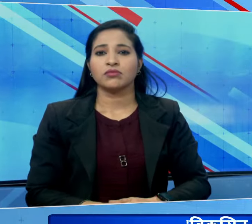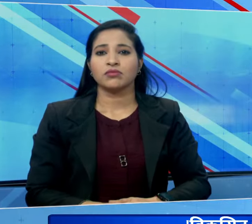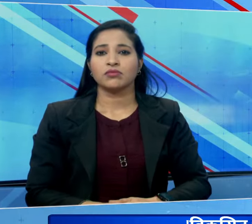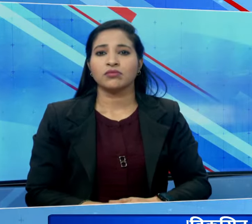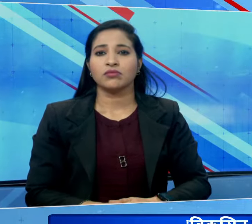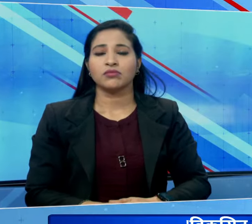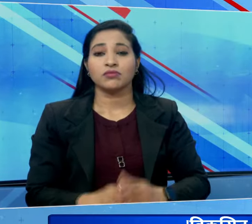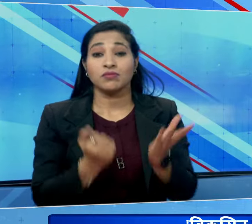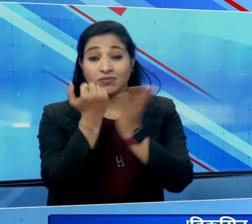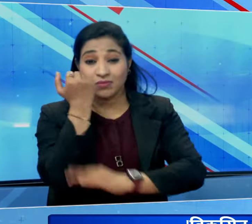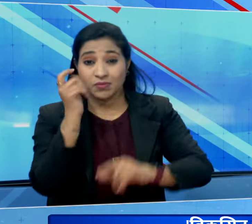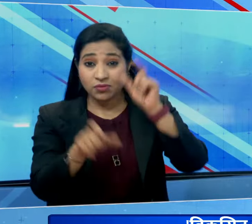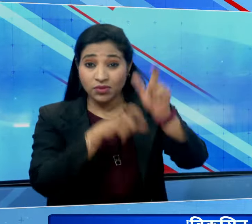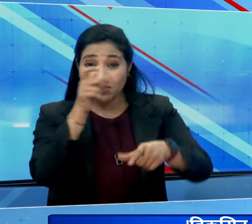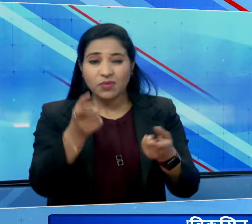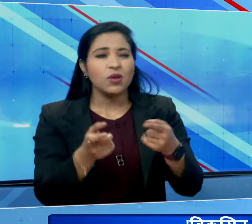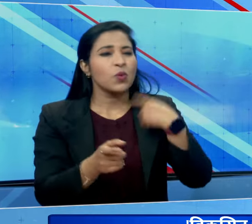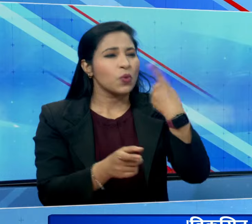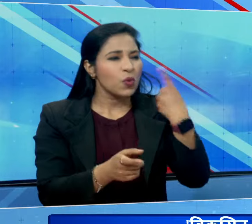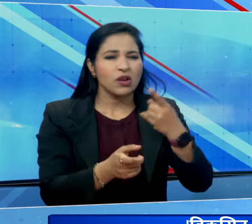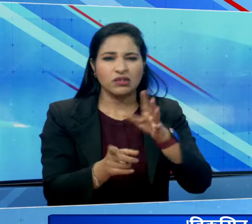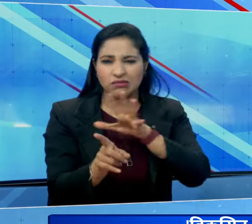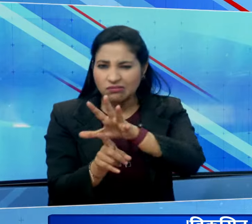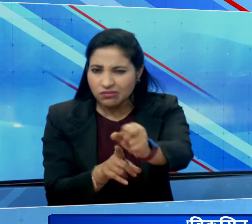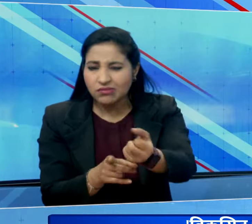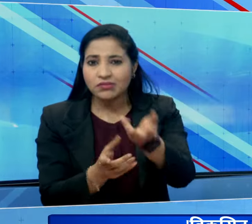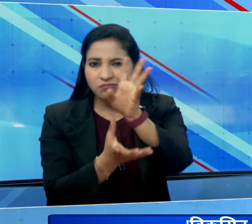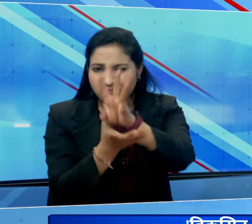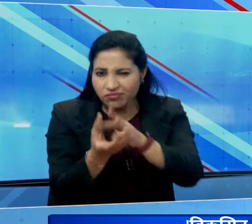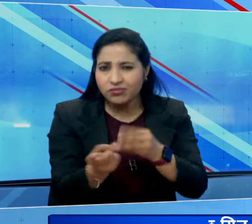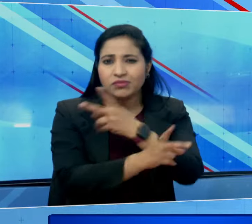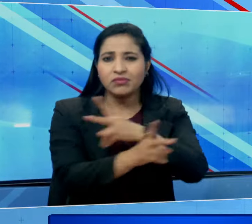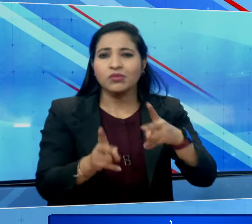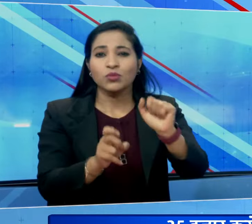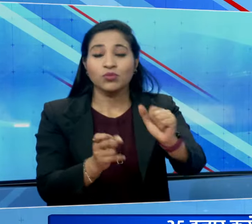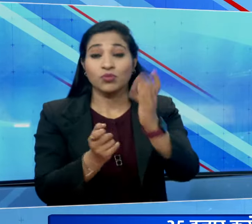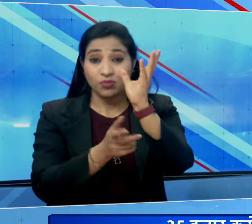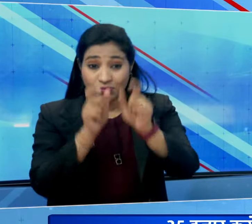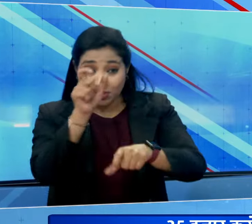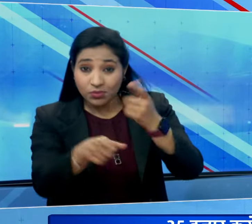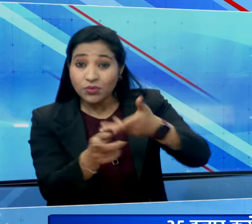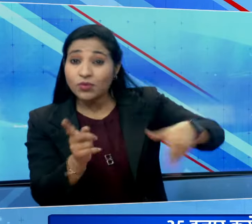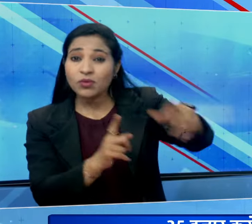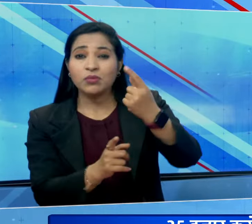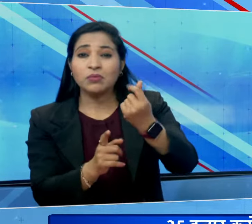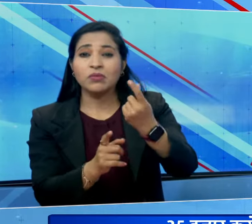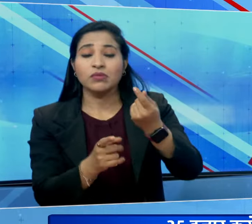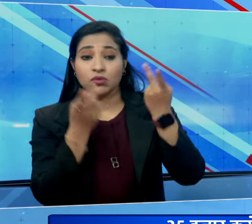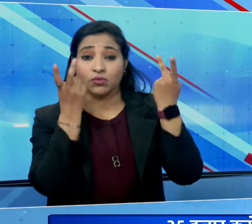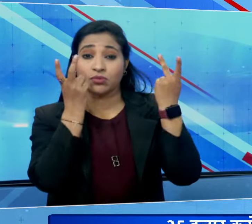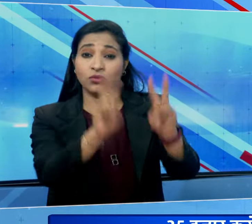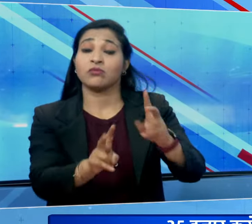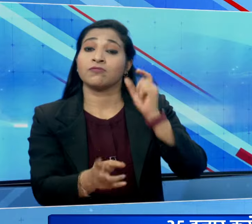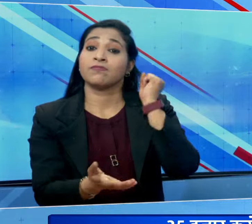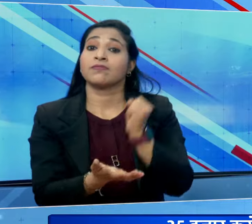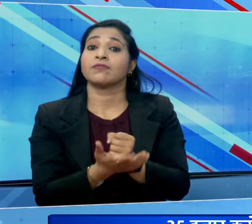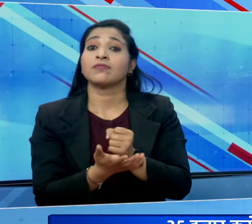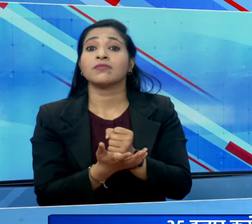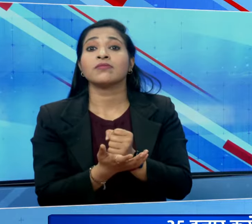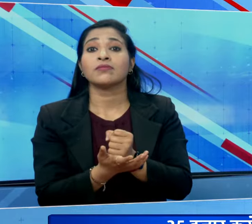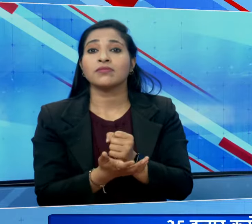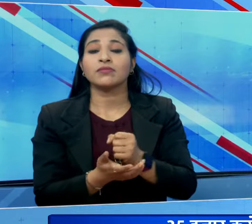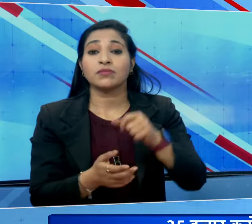गरीबों को लूटने वालों को गरीबों का पैसा लौटाना पड़ेगा